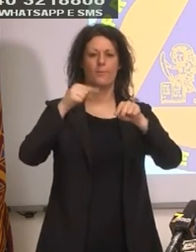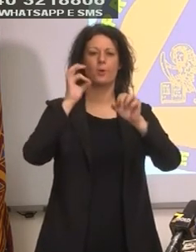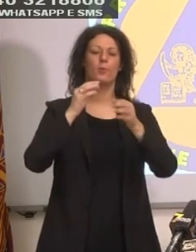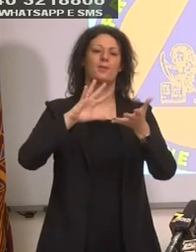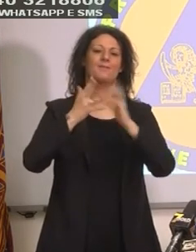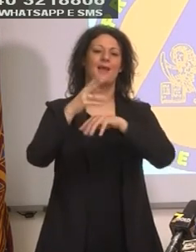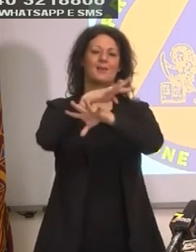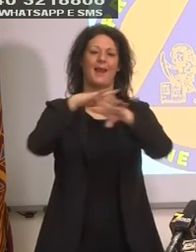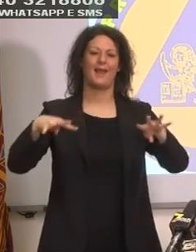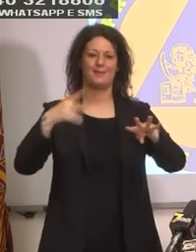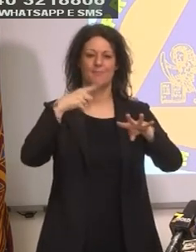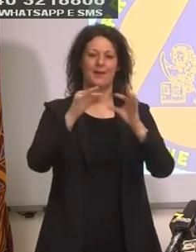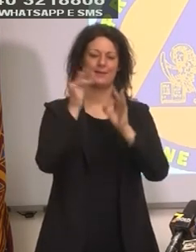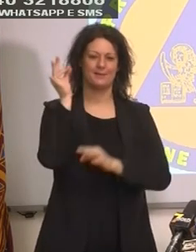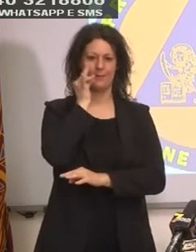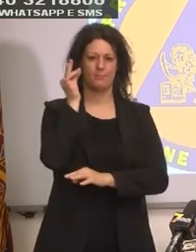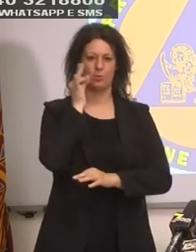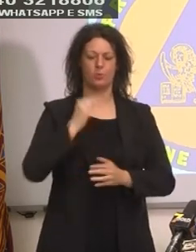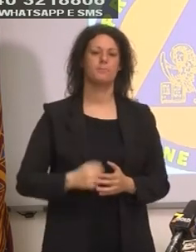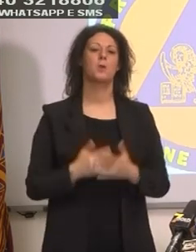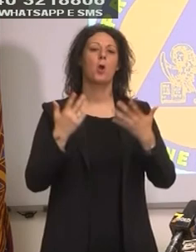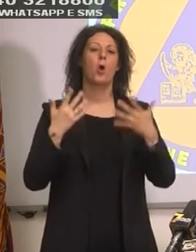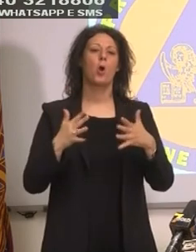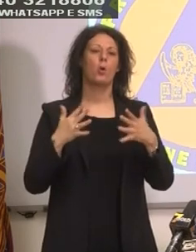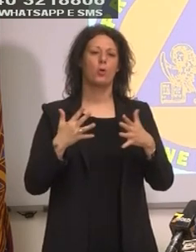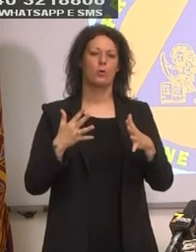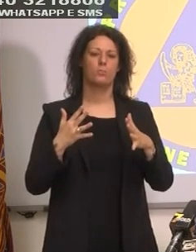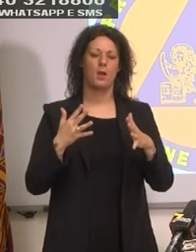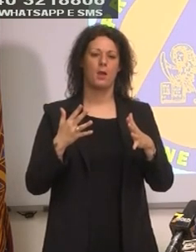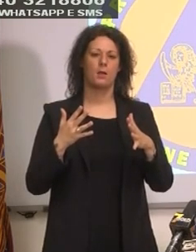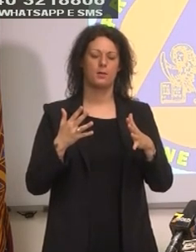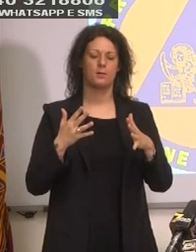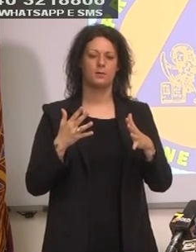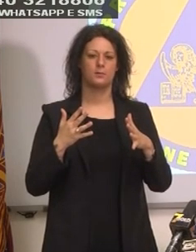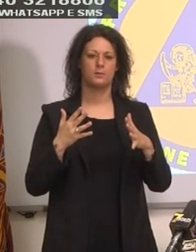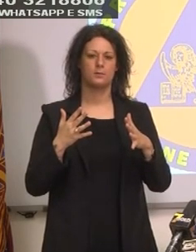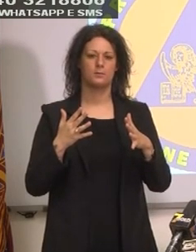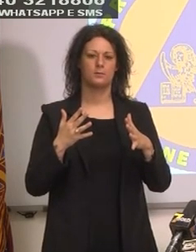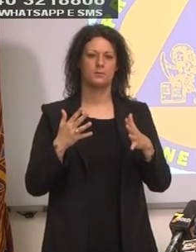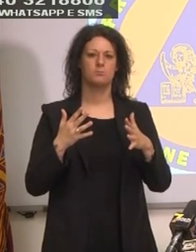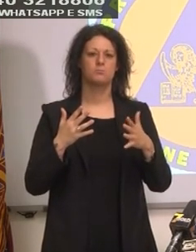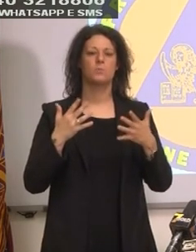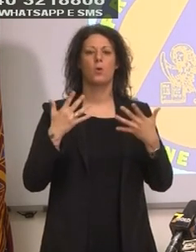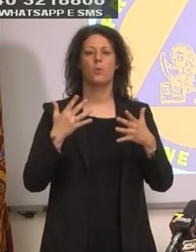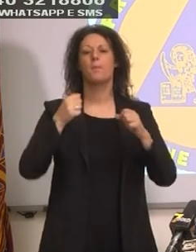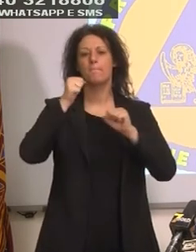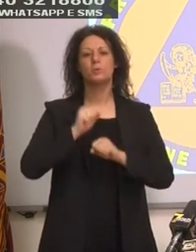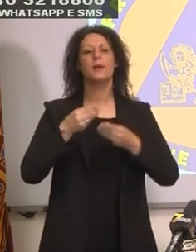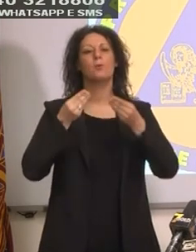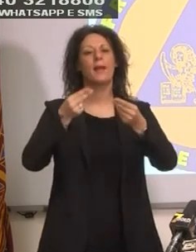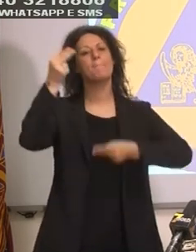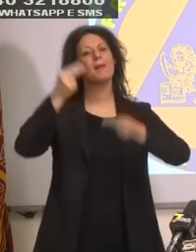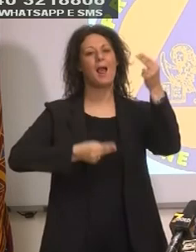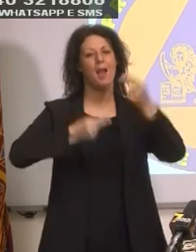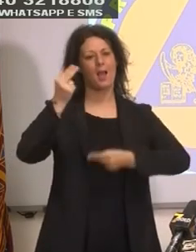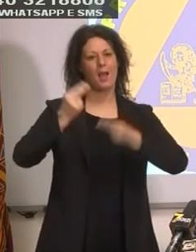rete. Ormai siamo, insomma, nella condizione di fare un minimo di bilancio, diciamo, quasi consuntivo, ed è giusto che si